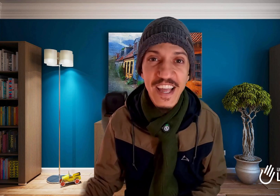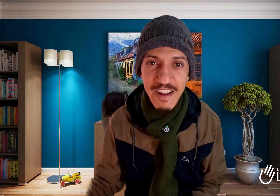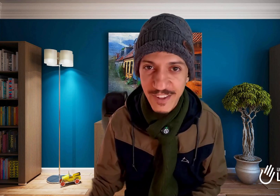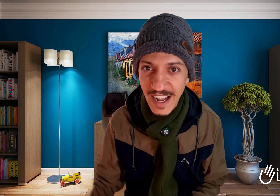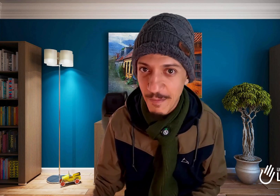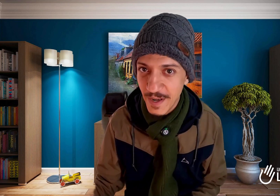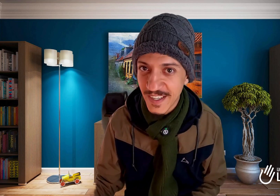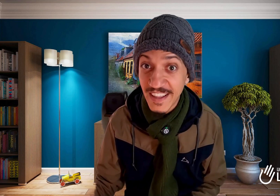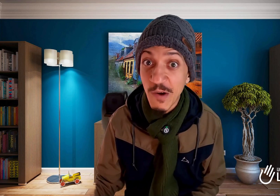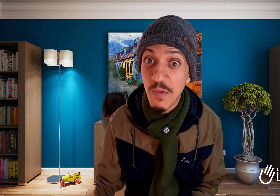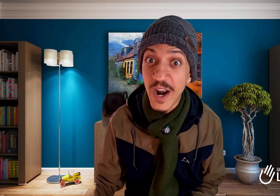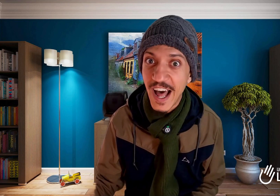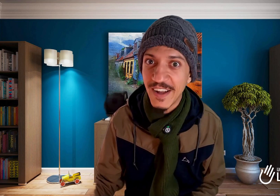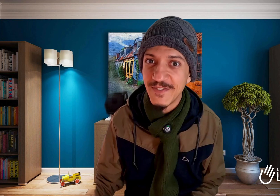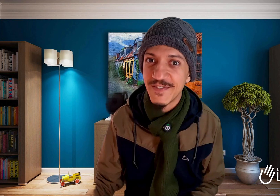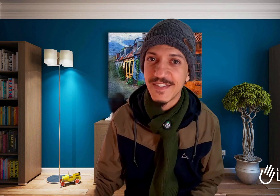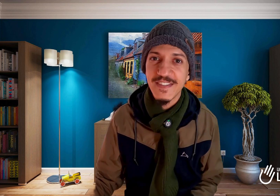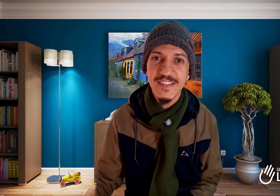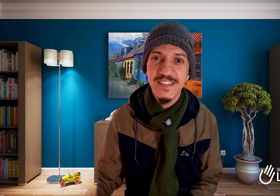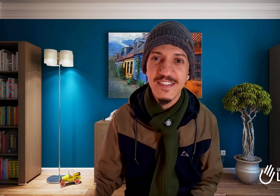da Libras. Então, bora lá!